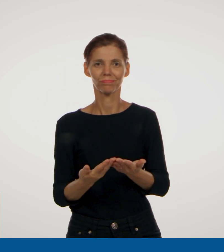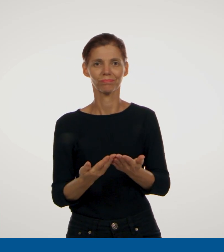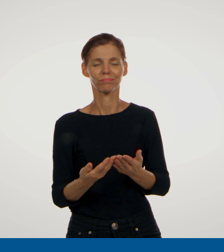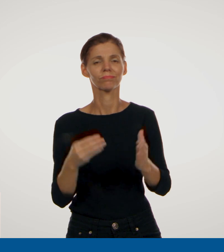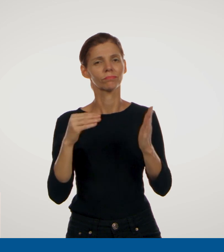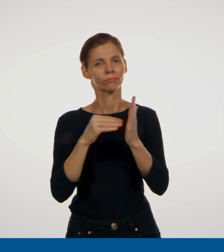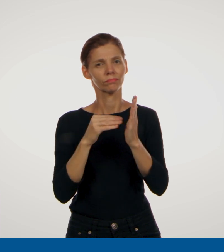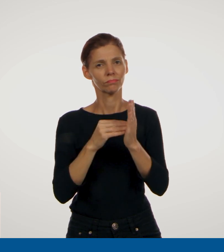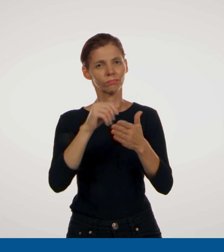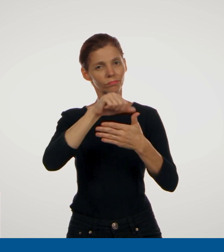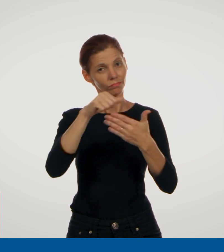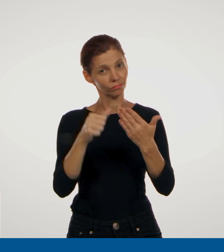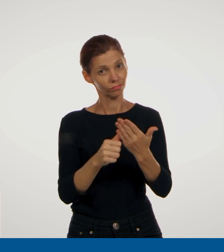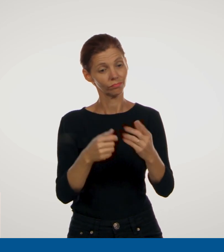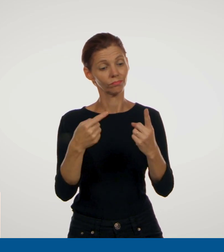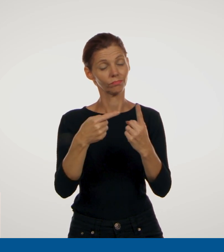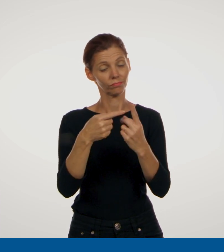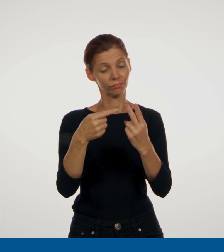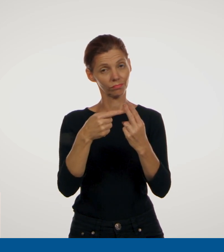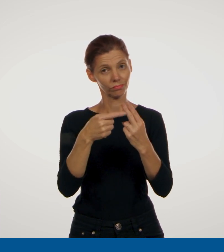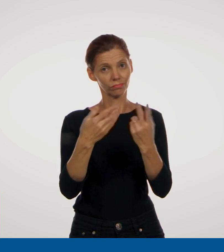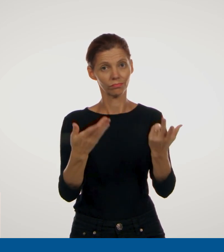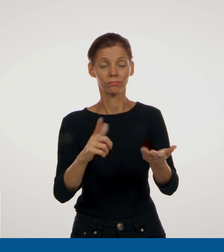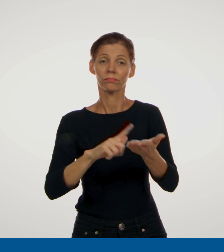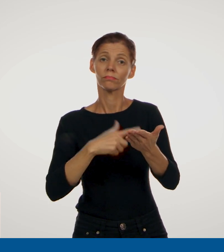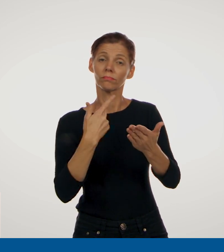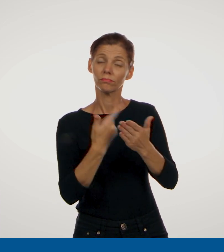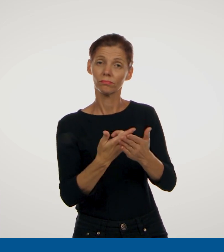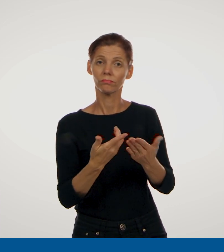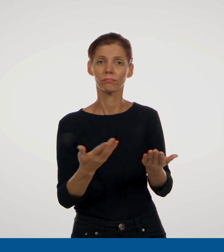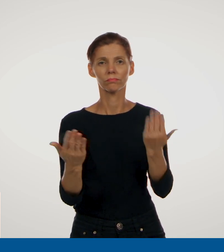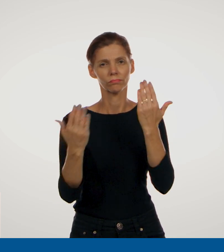Finalizamos assim o último tópico desta unidade, que pelo